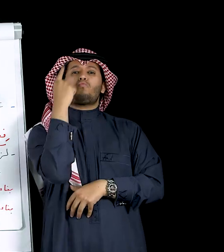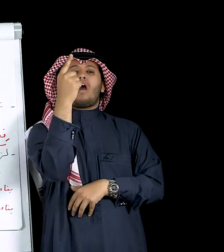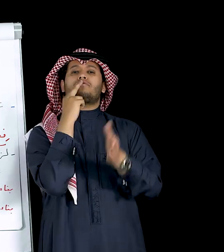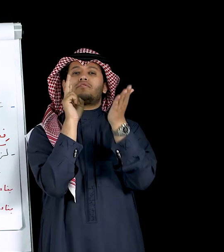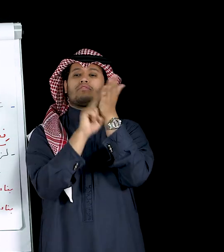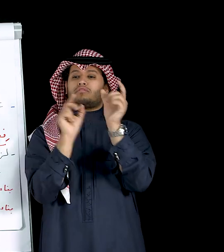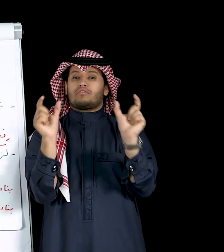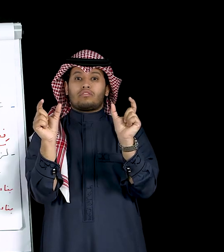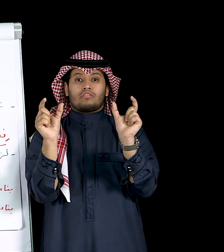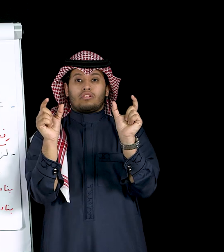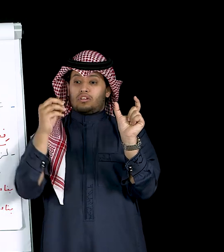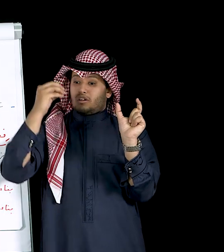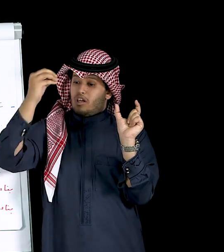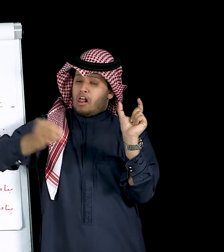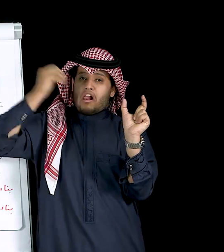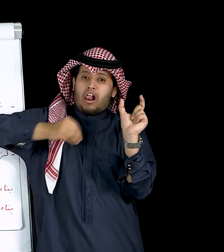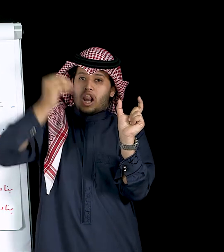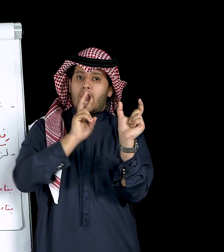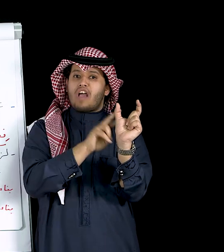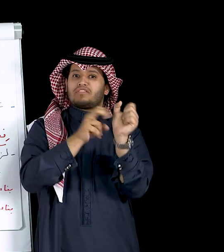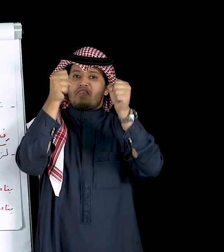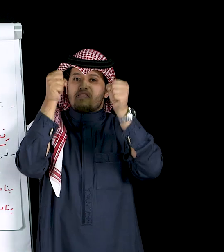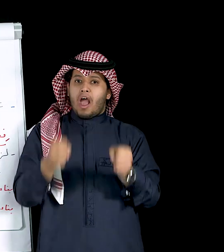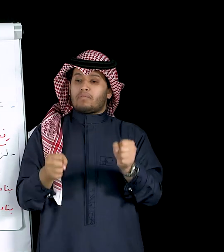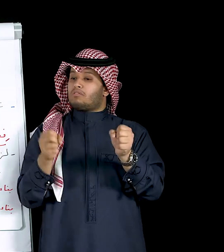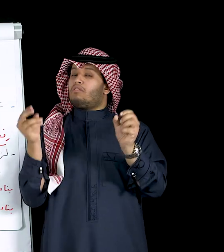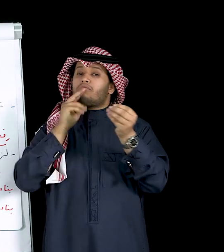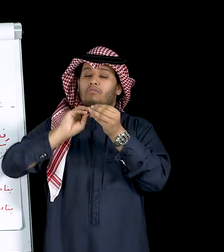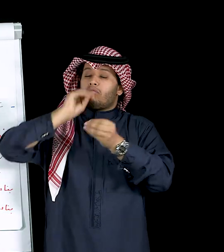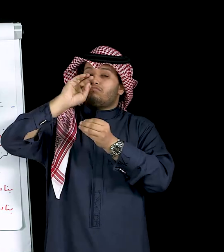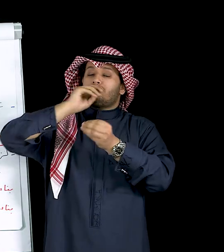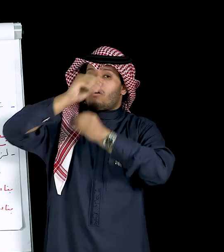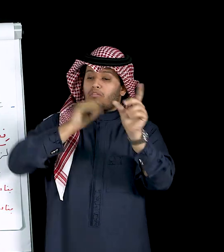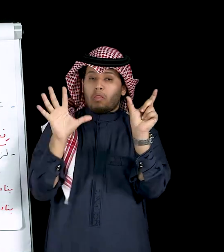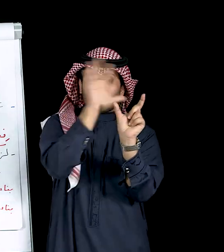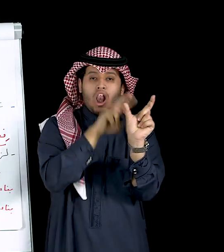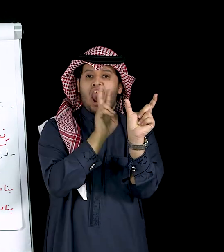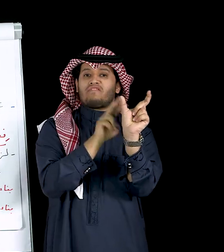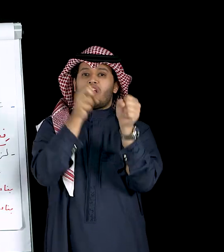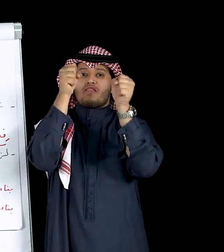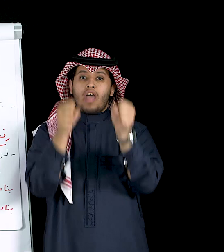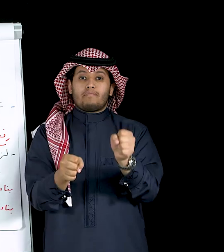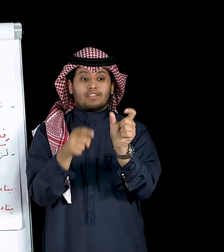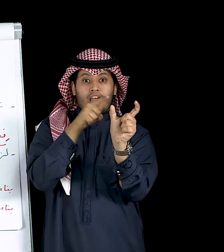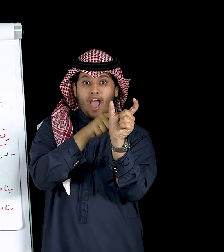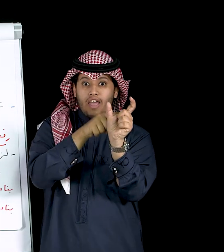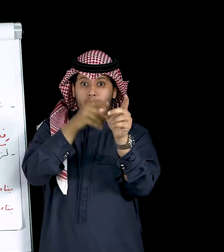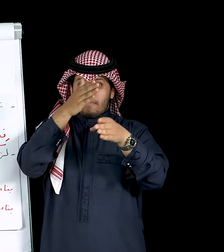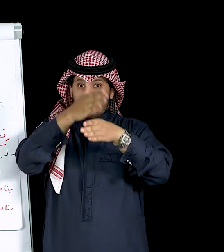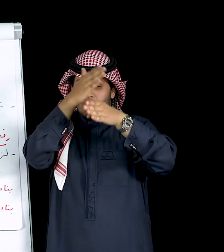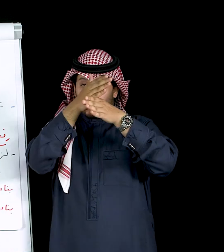ولو اختلفت العوامل الداخلة عليها. ويكون البناء